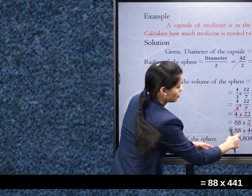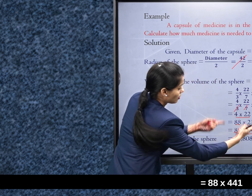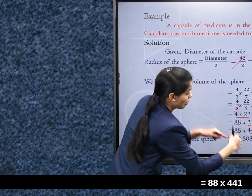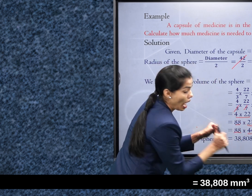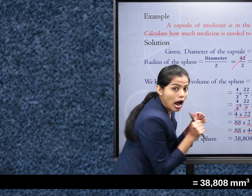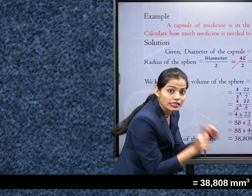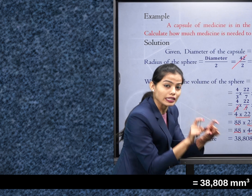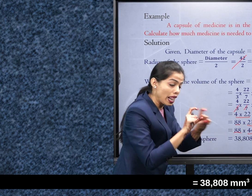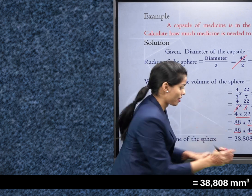సో ఫైనలీ